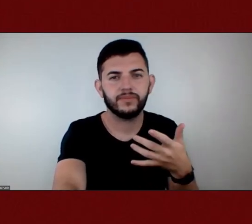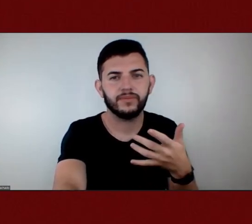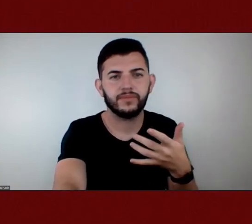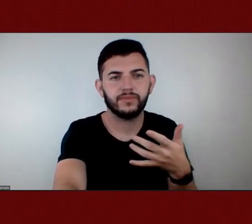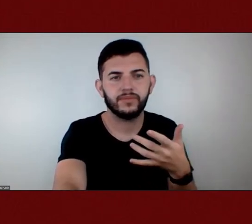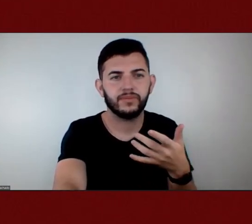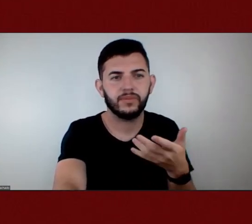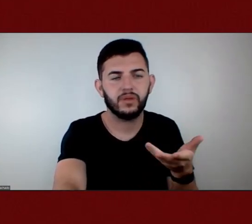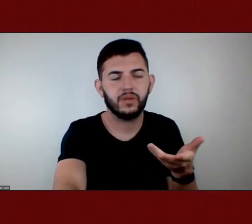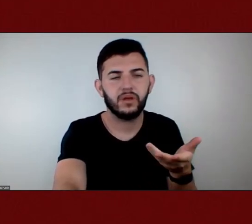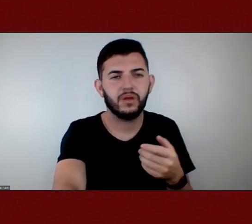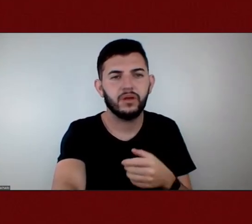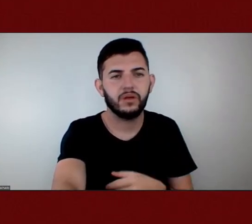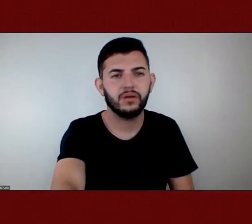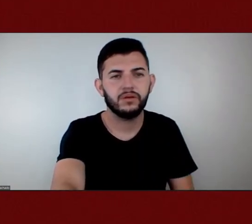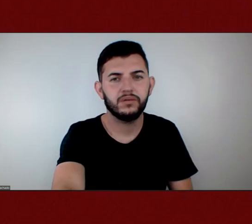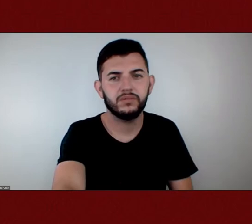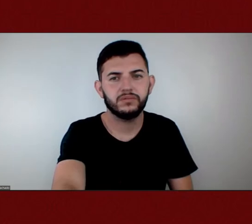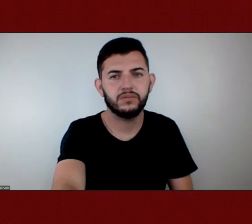basicamente